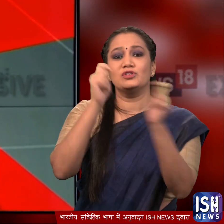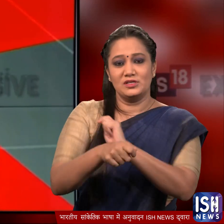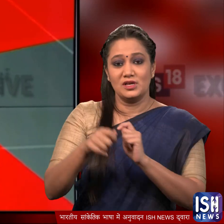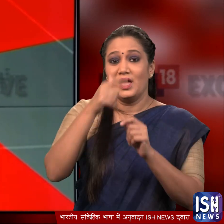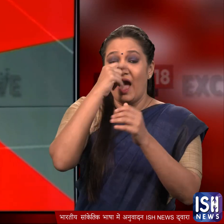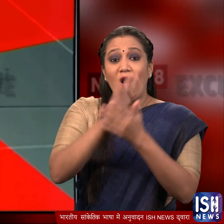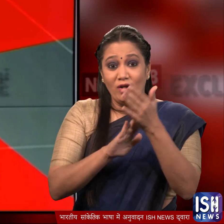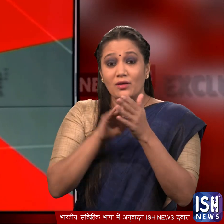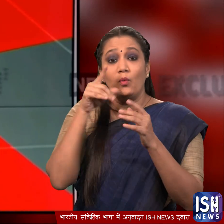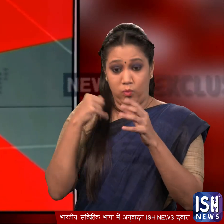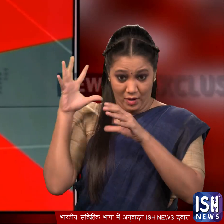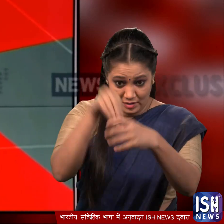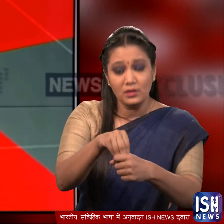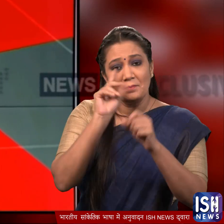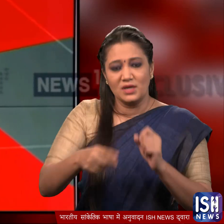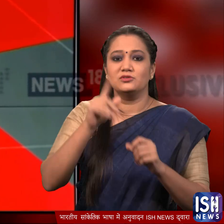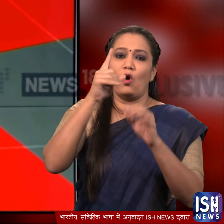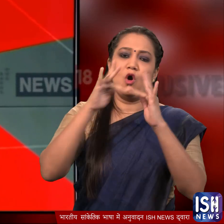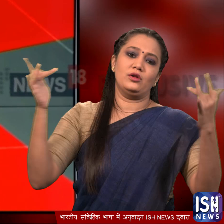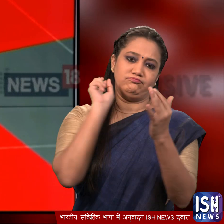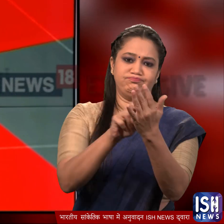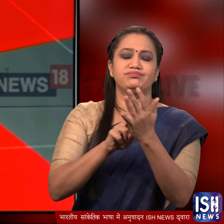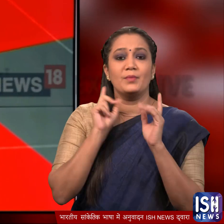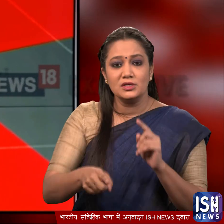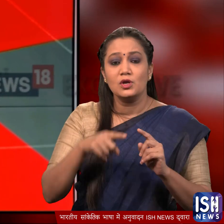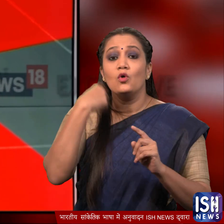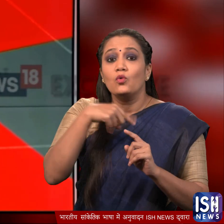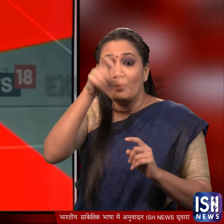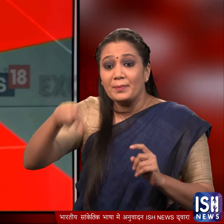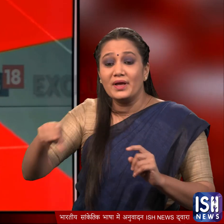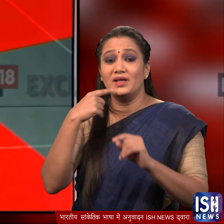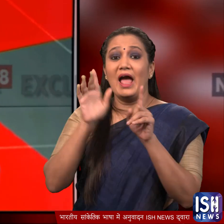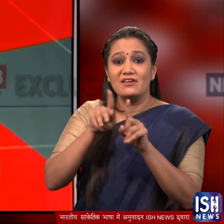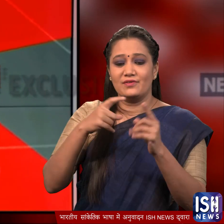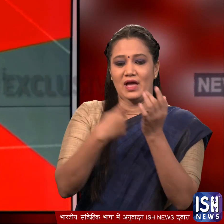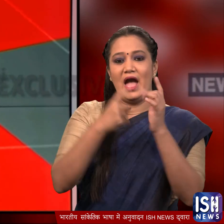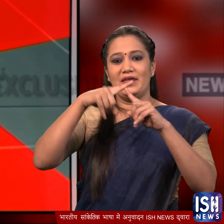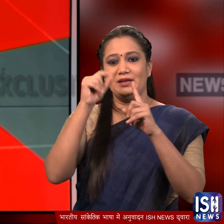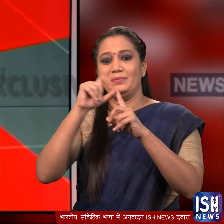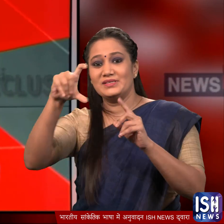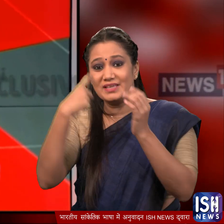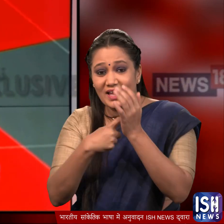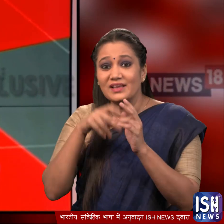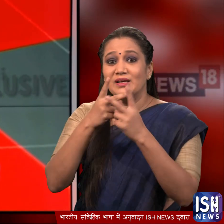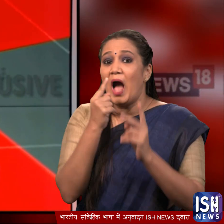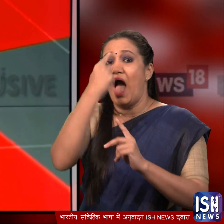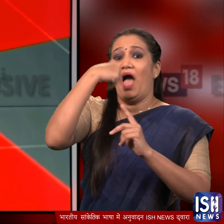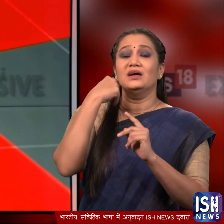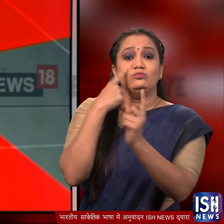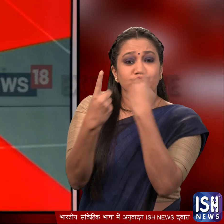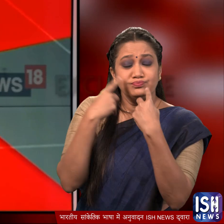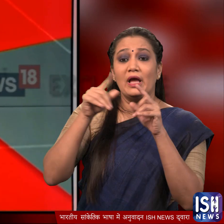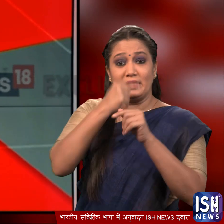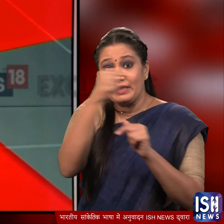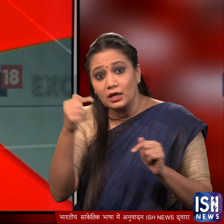हरिद्वार कुंभ में आने वालों को ऑनलाइन रजिस्ट्रेशन कराना होगा और कुंभ में आने की इजाजत सिर्फ उन्हीं लोगों को दी जाएगी जिनका कोरोना